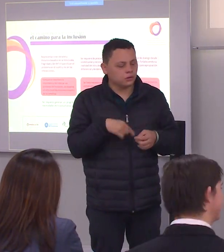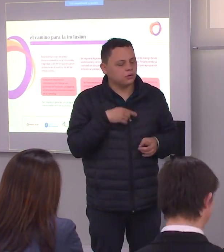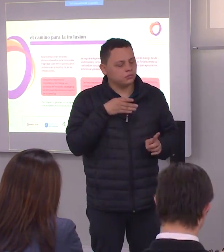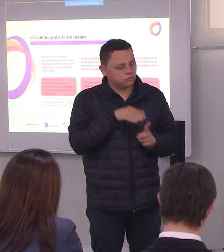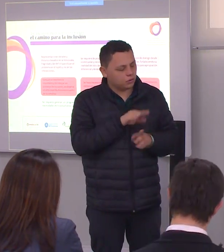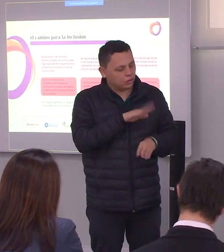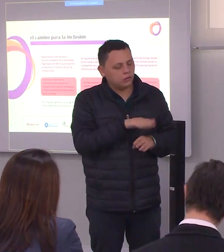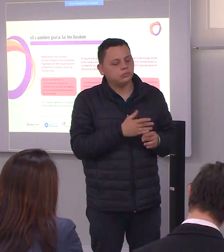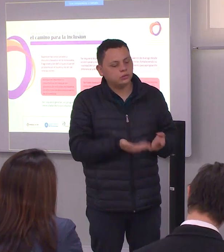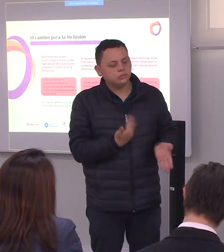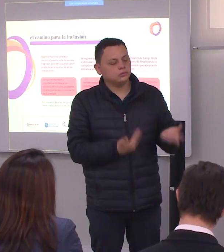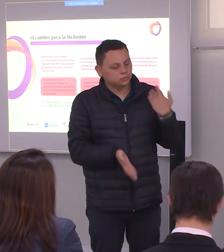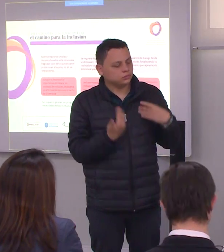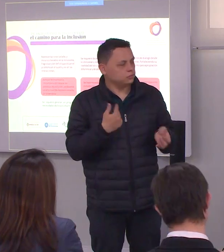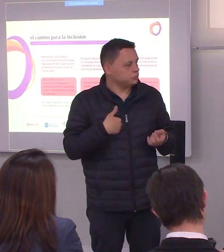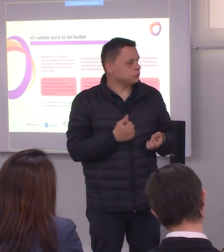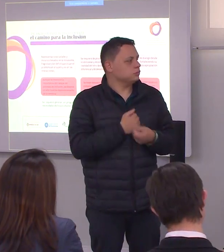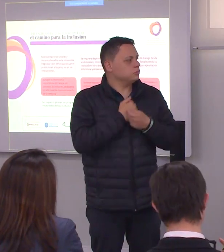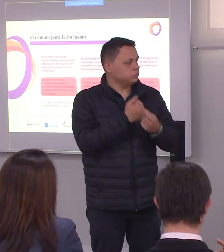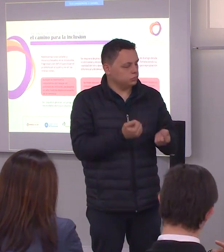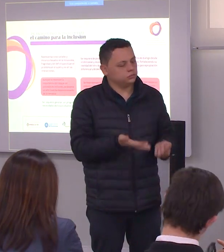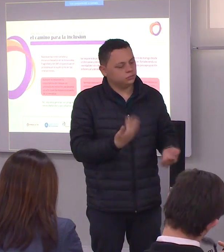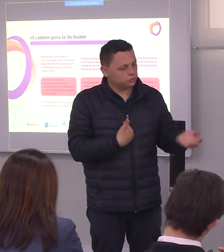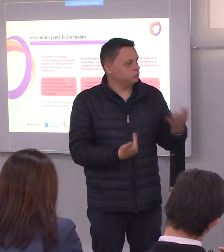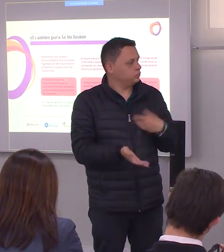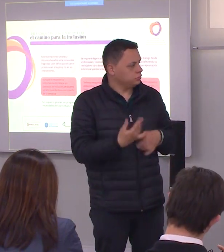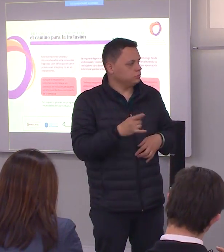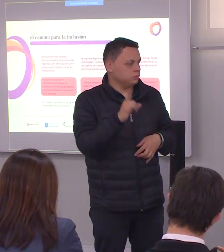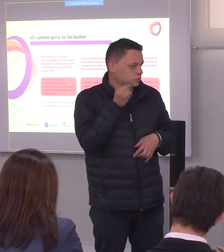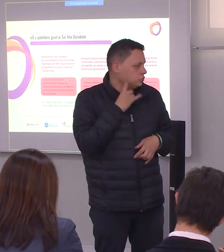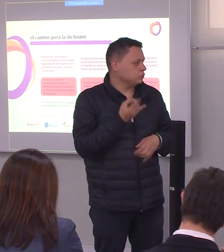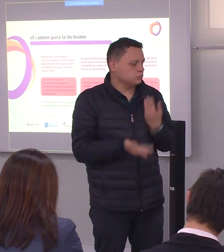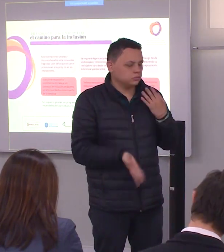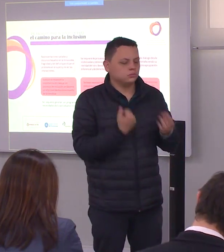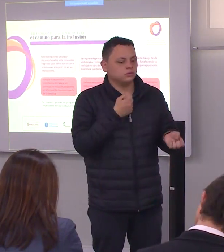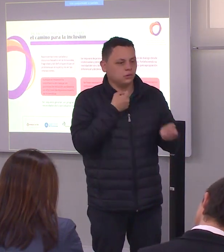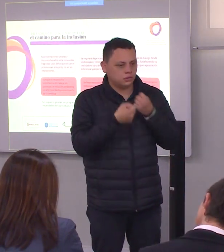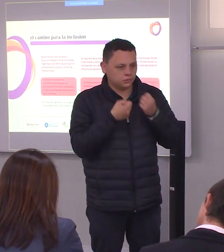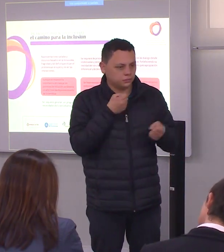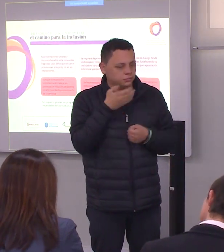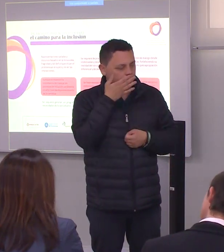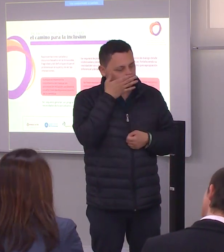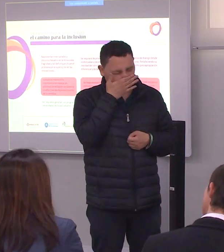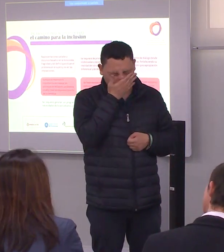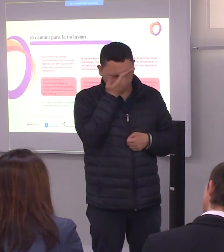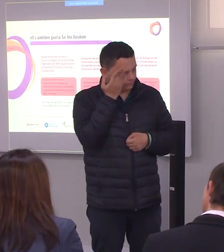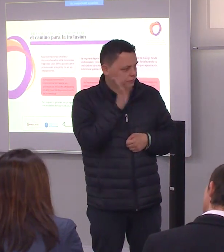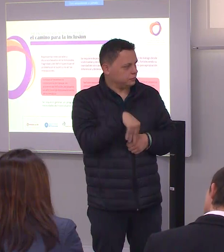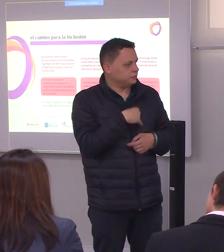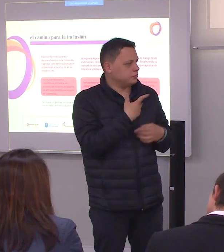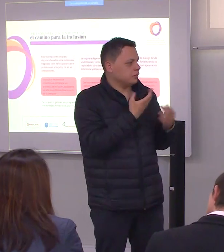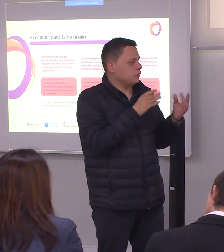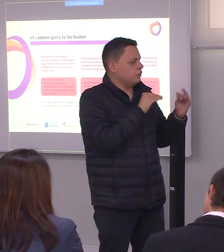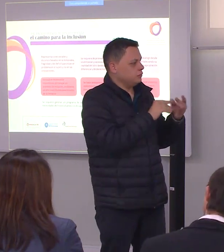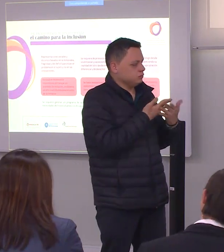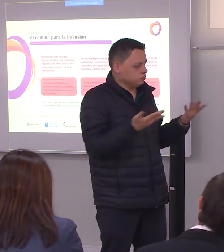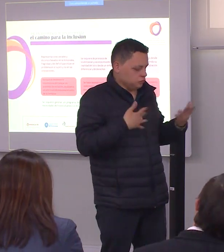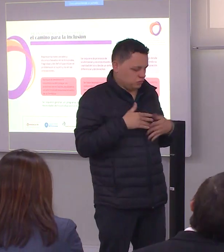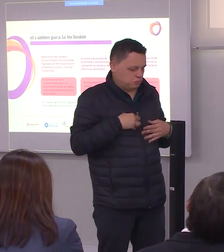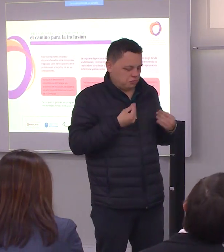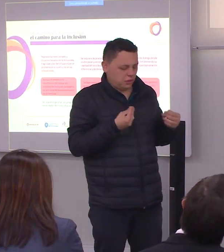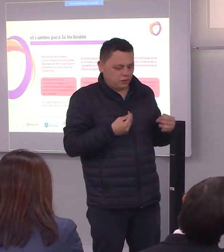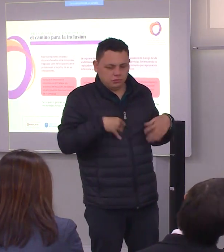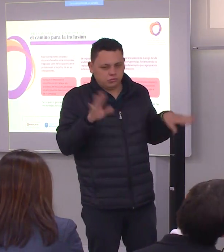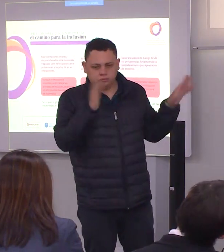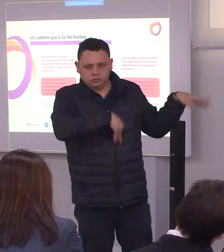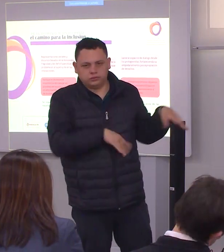porque no ha sido fácil llamarlos y decirles ven que queremos escucharte a una entrevista muchos me dicen no Andrea no quiero hablar de mis cosas ¿para